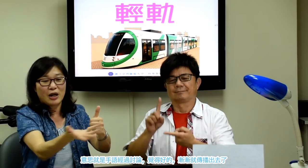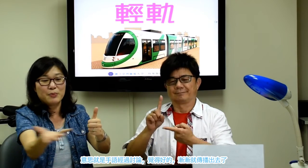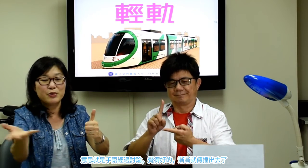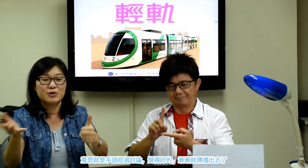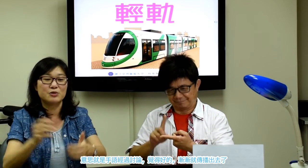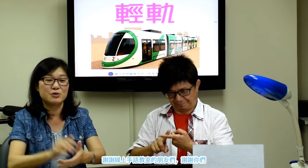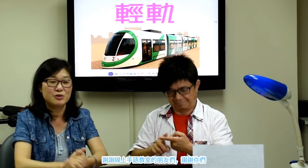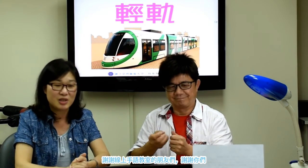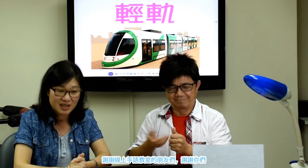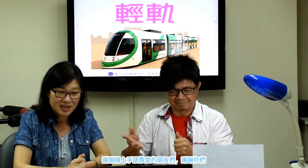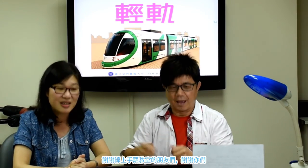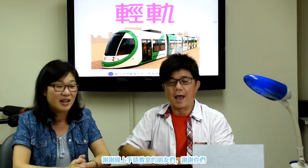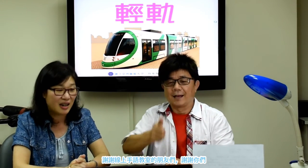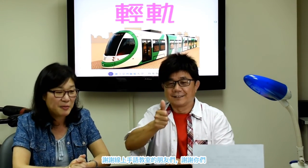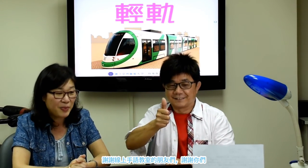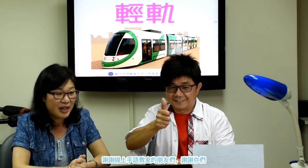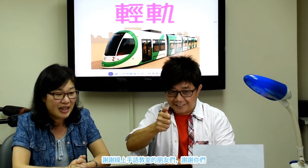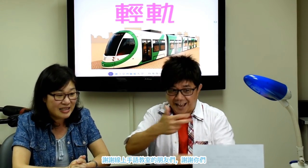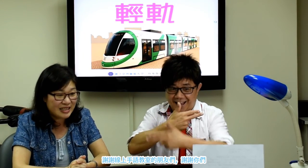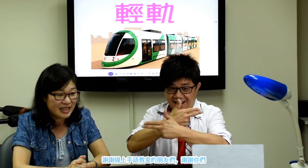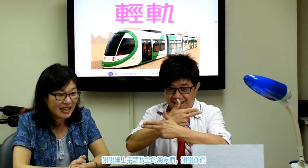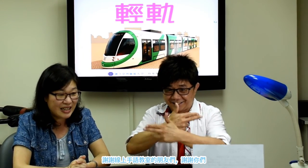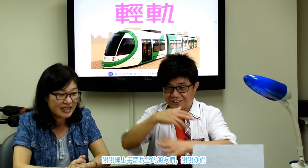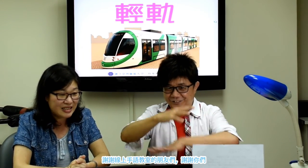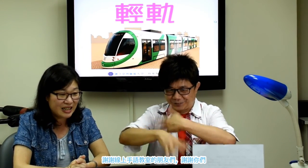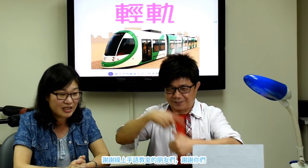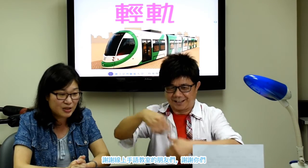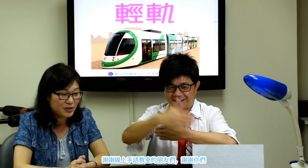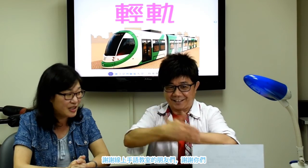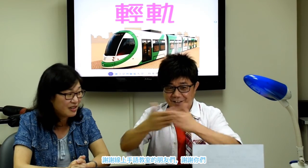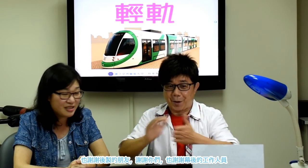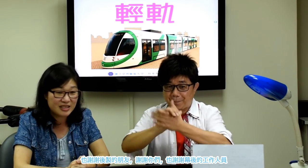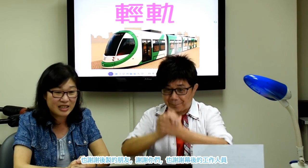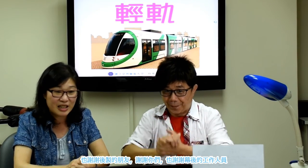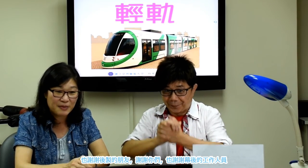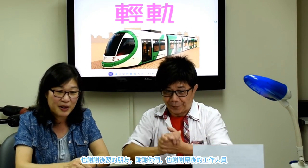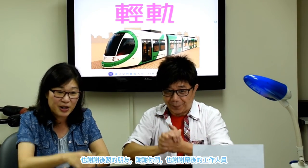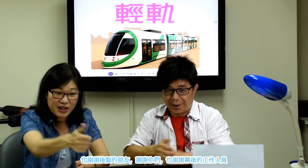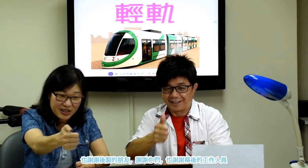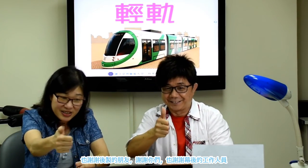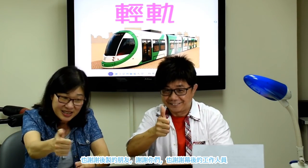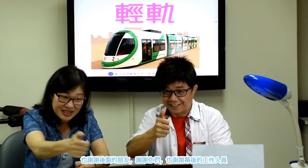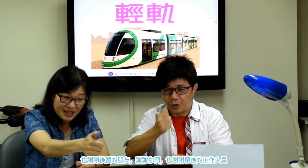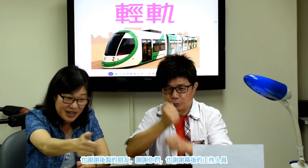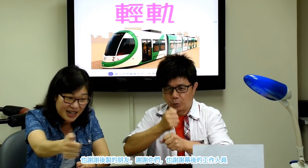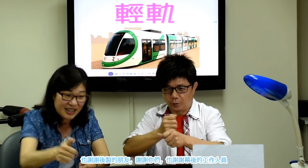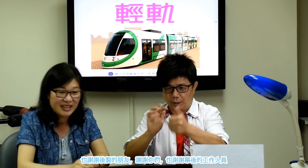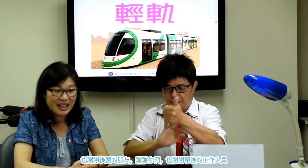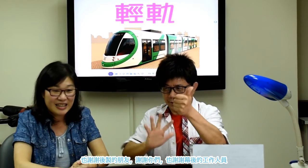播出去了。谢谢线上手语教室的朋友，谢谢你们，也谢